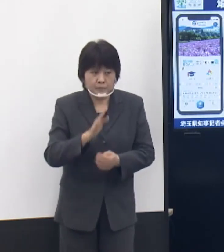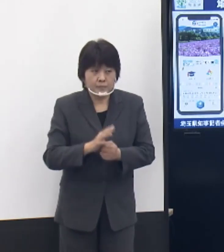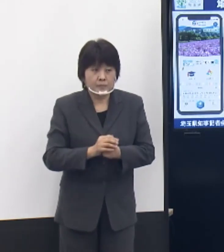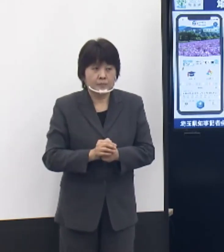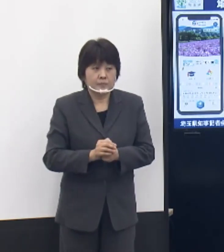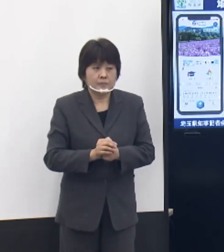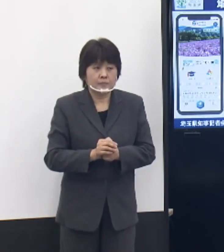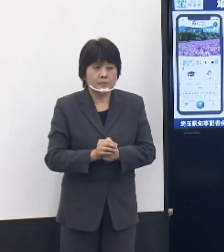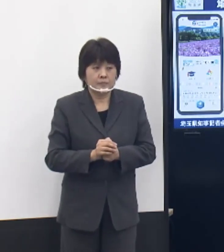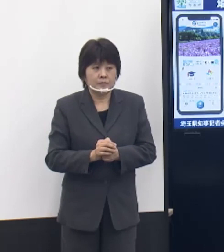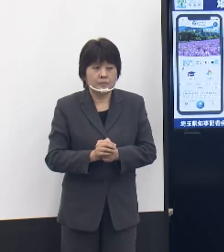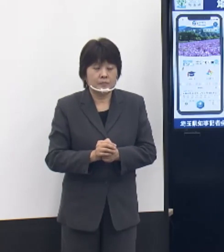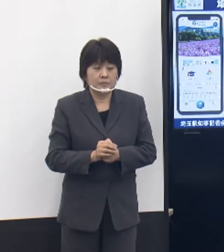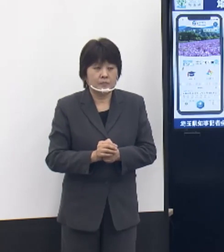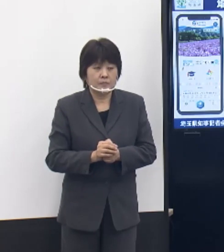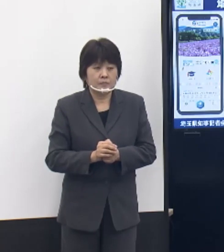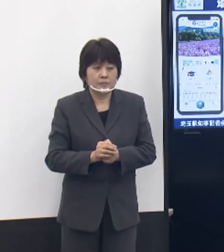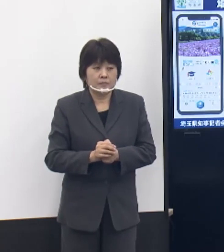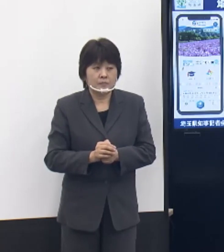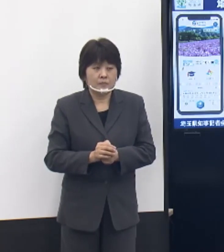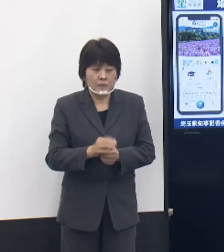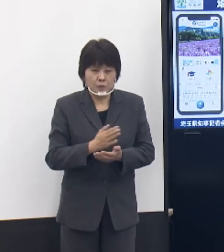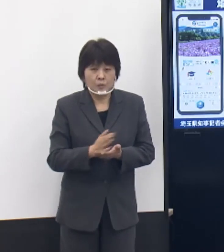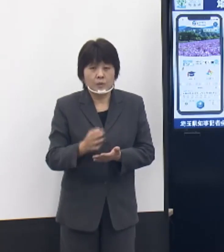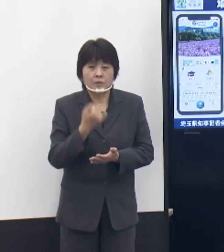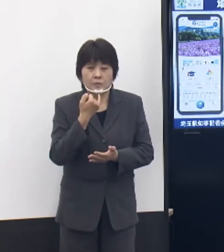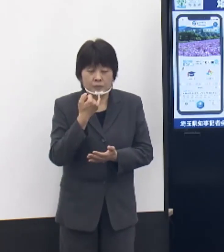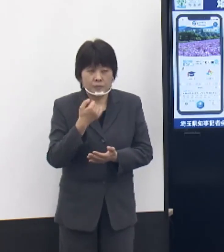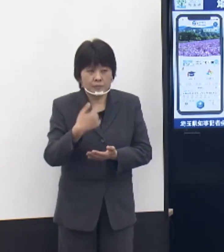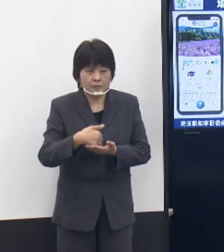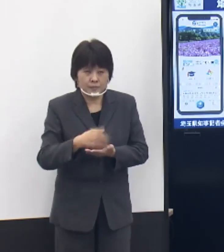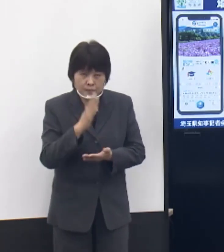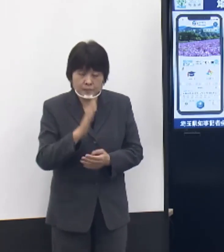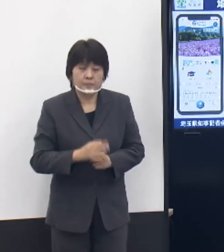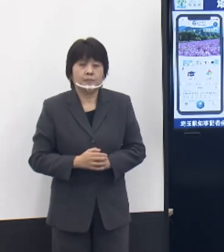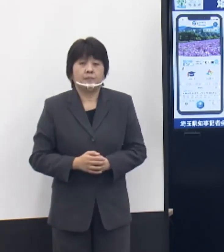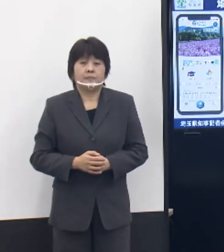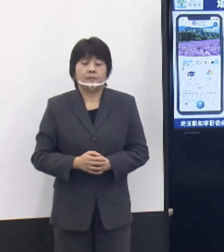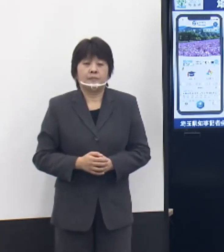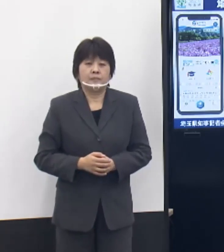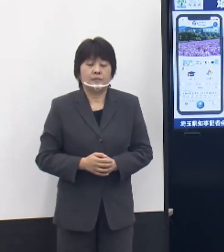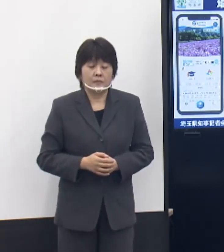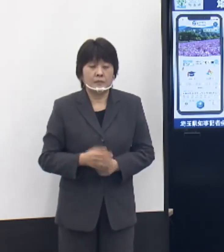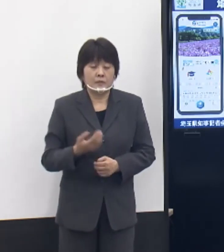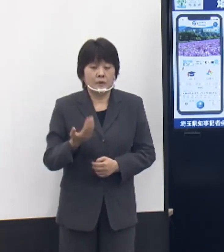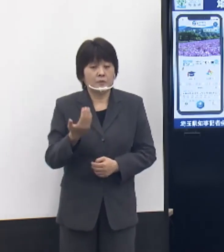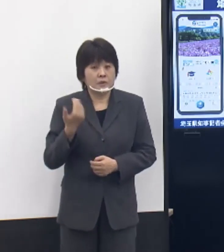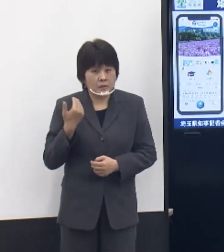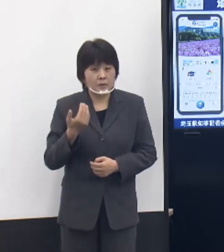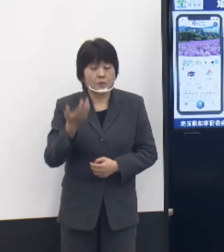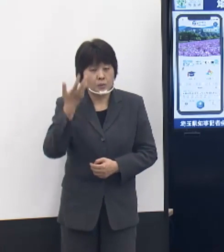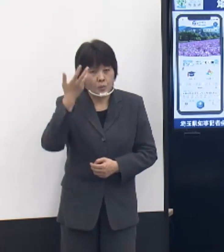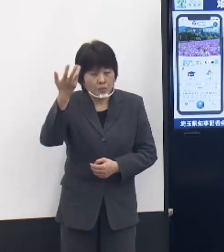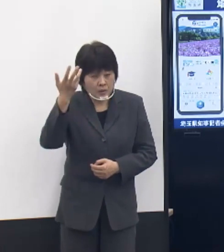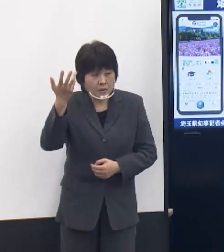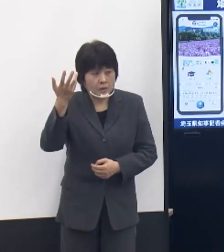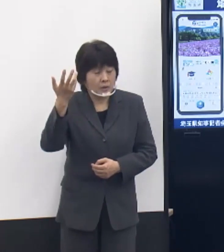もし抱かれたとすれば、どんなことができるかというのを教えていただければと思います。 はい、当初の想定は答え